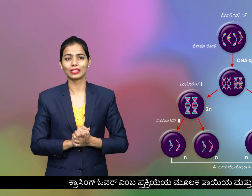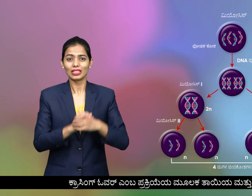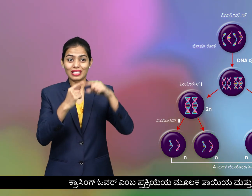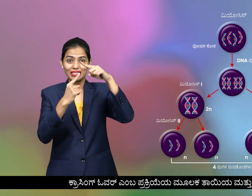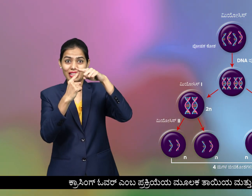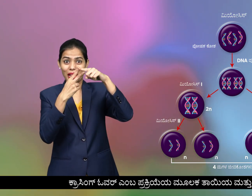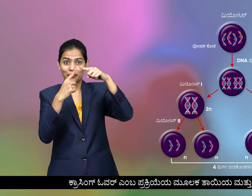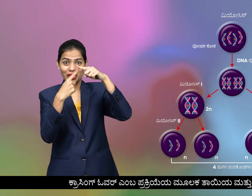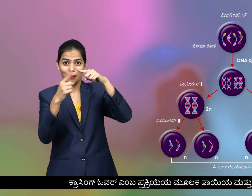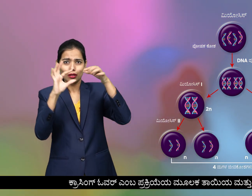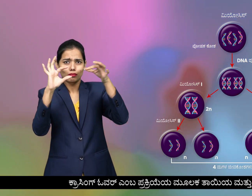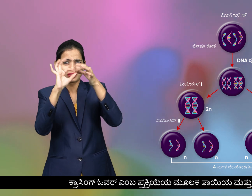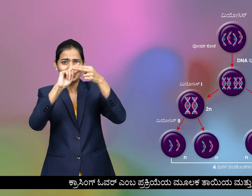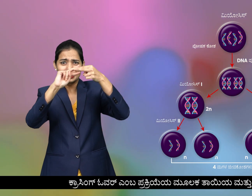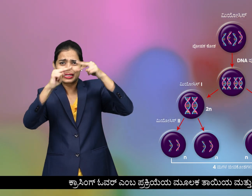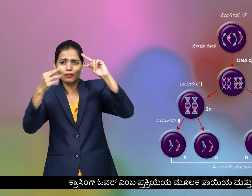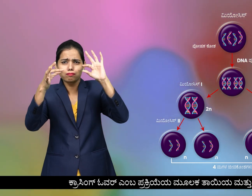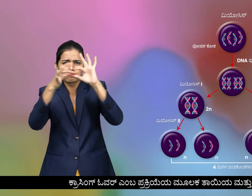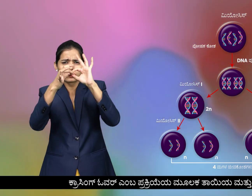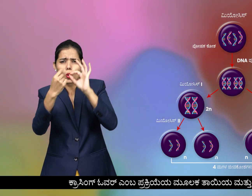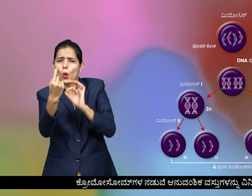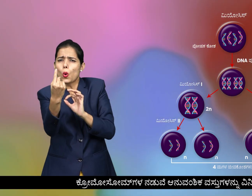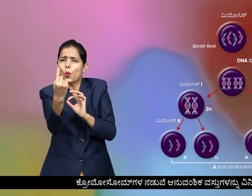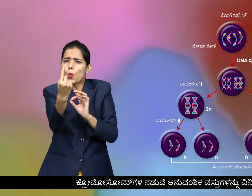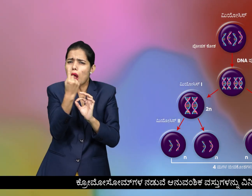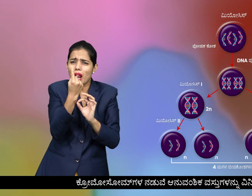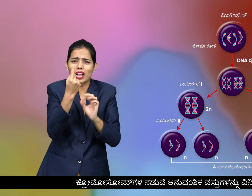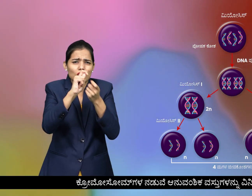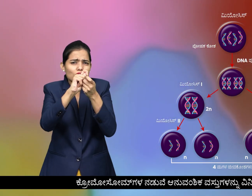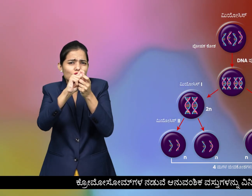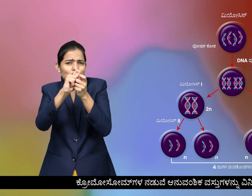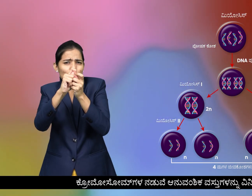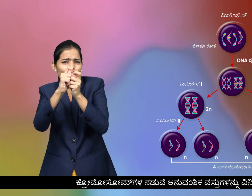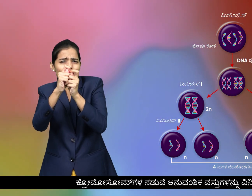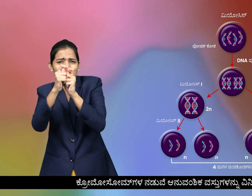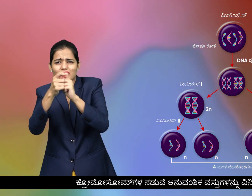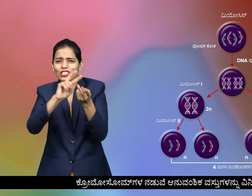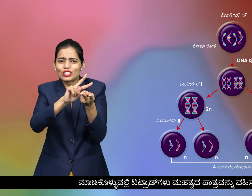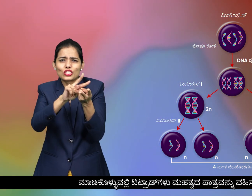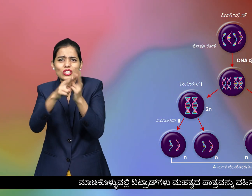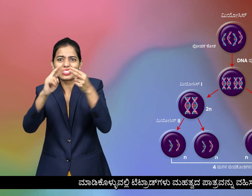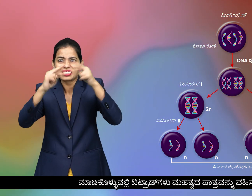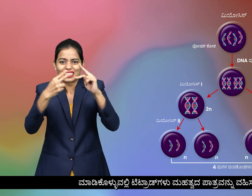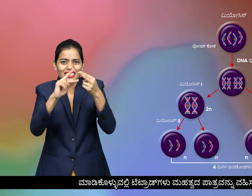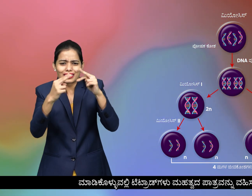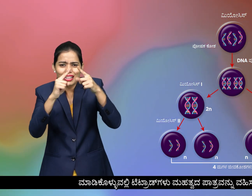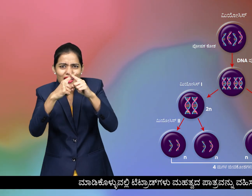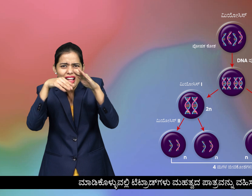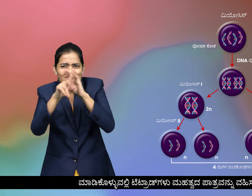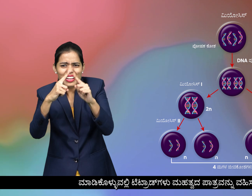ಕ್ರಾಸಿಂಗ್ ಓವರ್ ಎಂಬ ಪ್ರಕ್ರಿಯೆ ಮೂಲಕ ತಾಯಿಯ ಮತ್ತು ತಂದೆಯ ಕ್ರೋಮೋಸೋಮ್ಗಳ ನಡುವೆ ಆನುವಂಶಿಕ ವಸ್ತುಗಳನ್ನ ವಿನಿಮಯ ಮಾಡಿಕೊಳ್ಳುವಲ್ಲಿ ಟೆಟ್ರಾಡ್ಗಳು